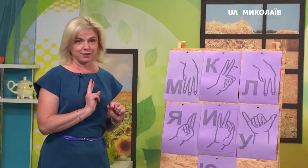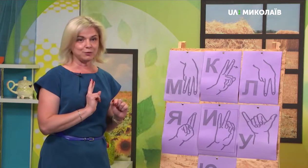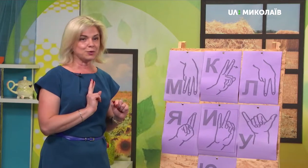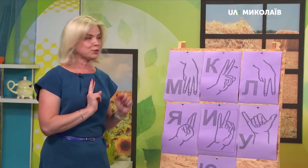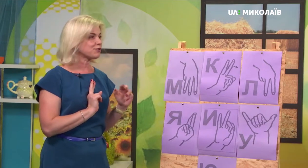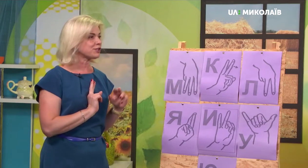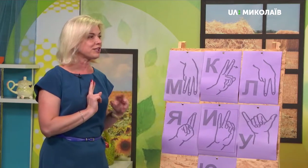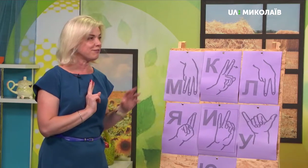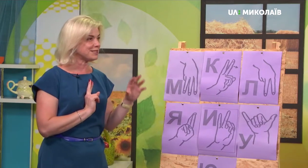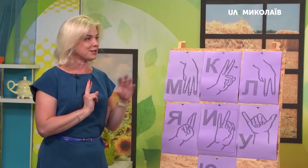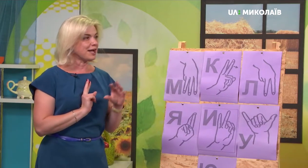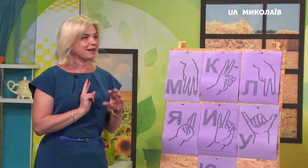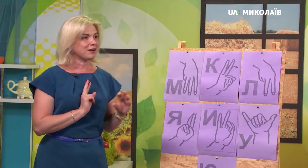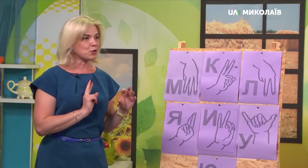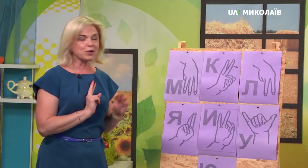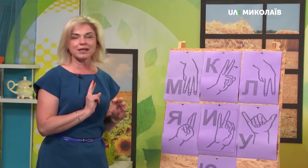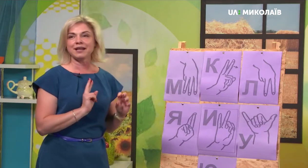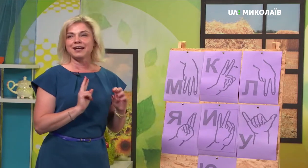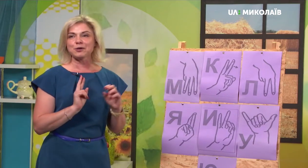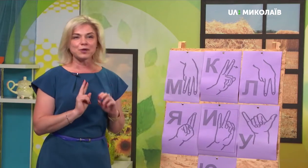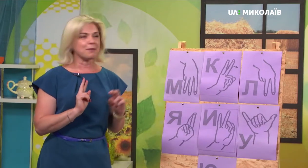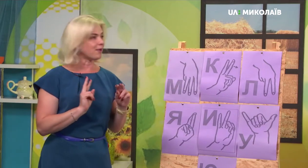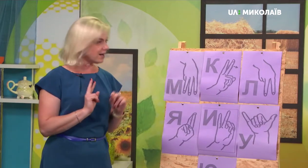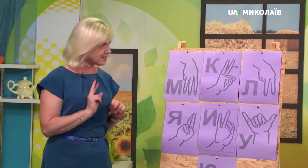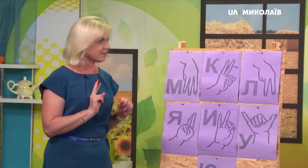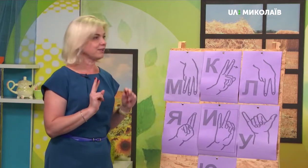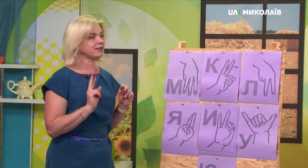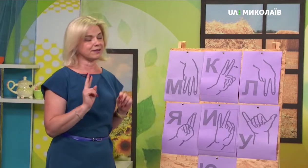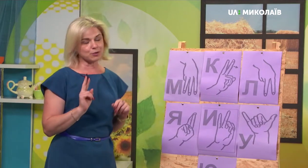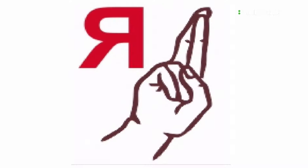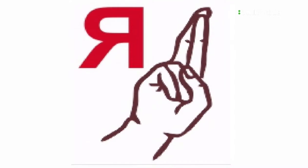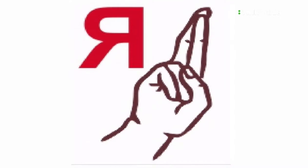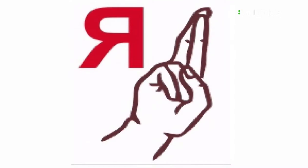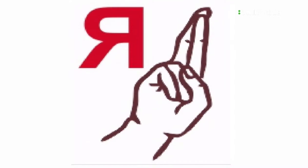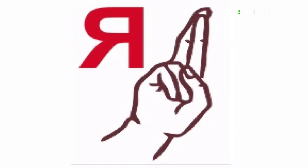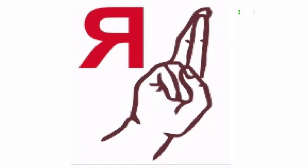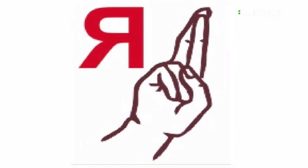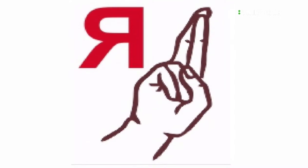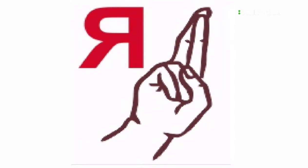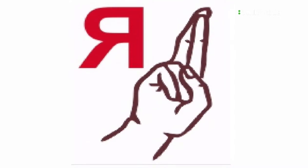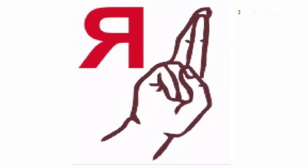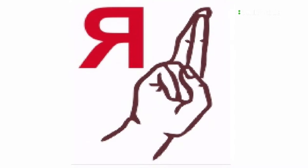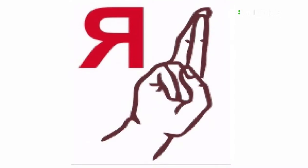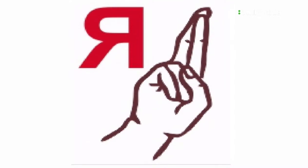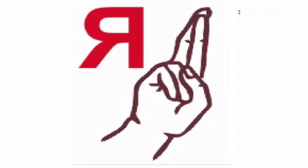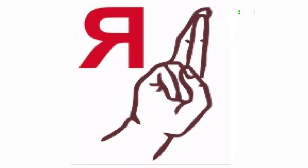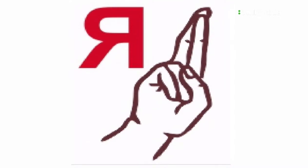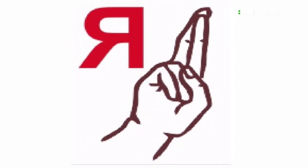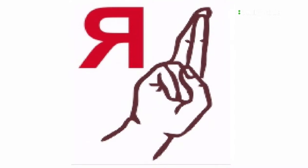Тому дуже важливі ці рухи пальців і рук, тому що це може означати інші, якісь, мати